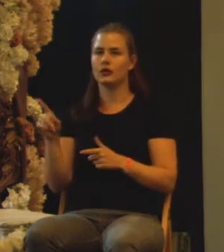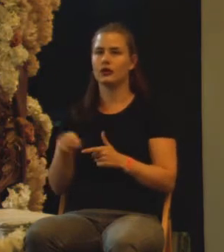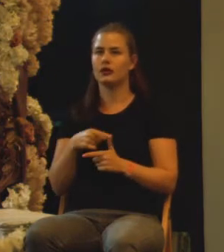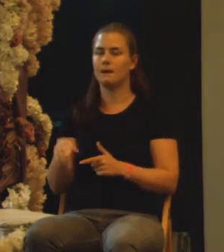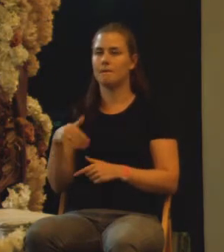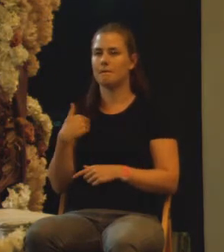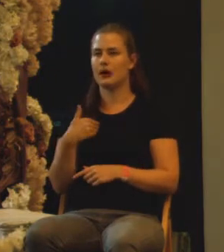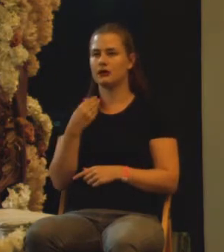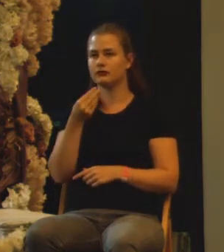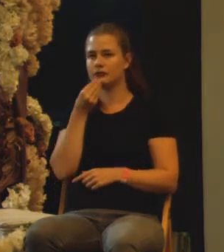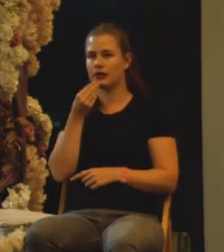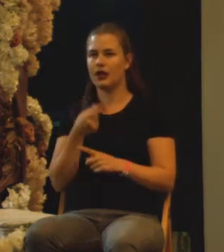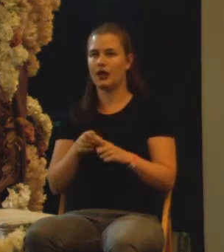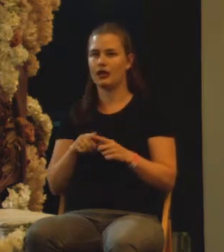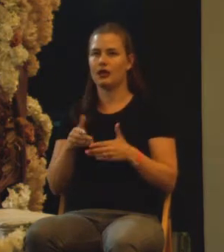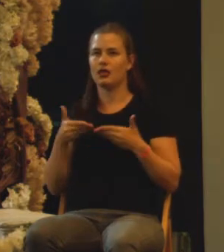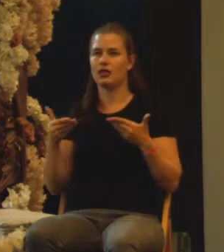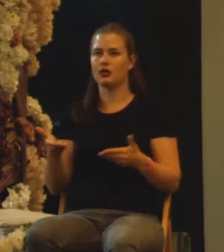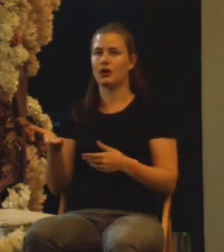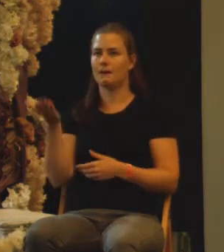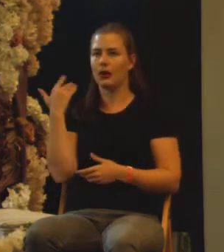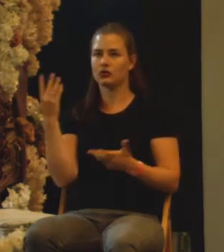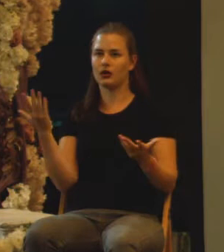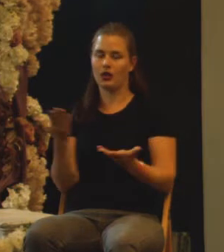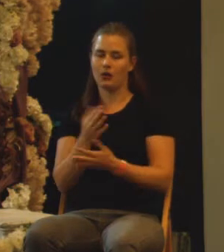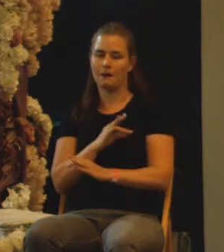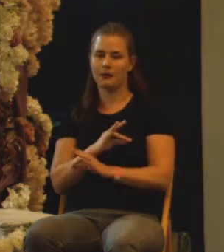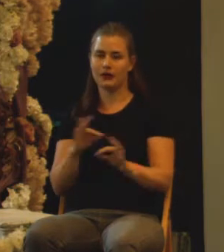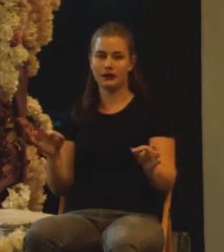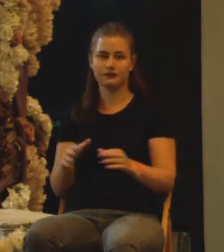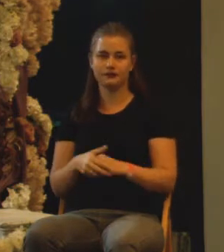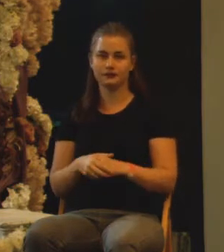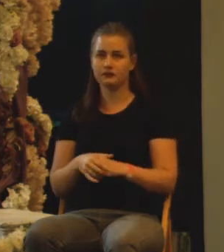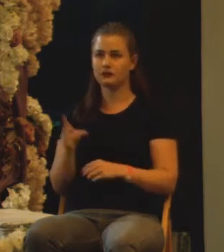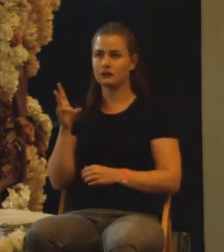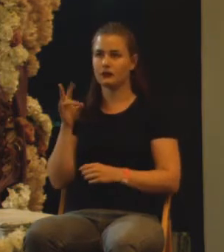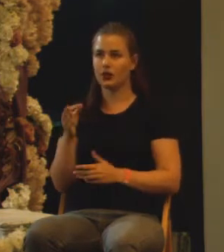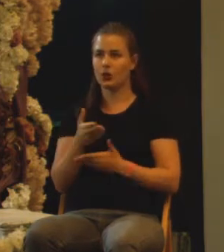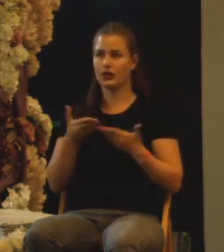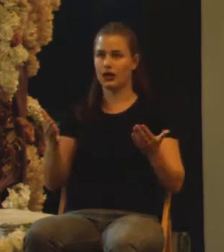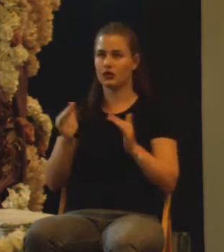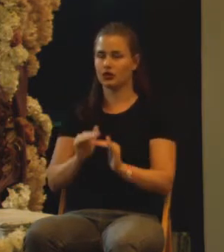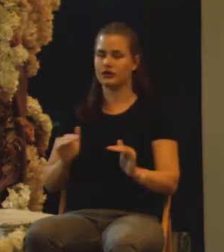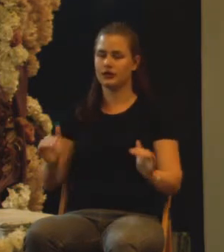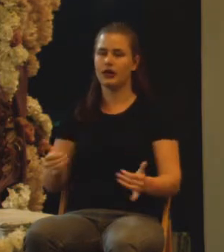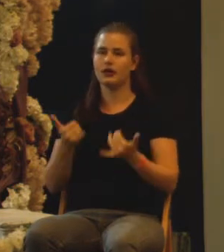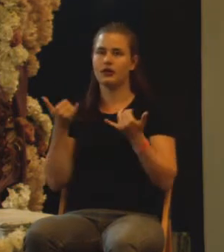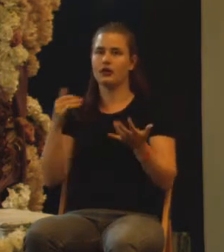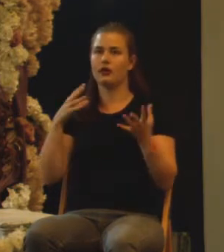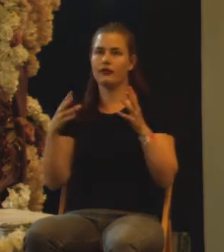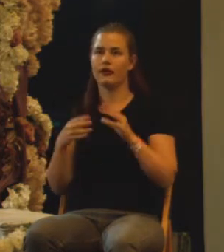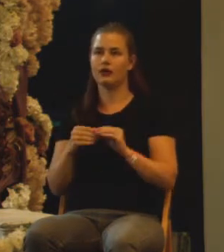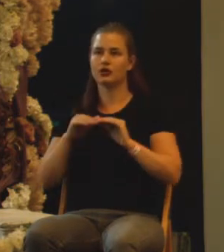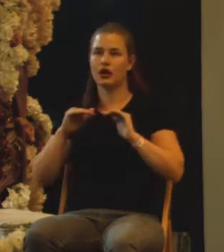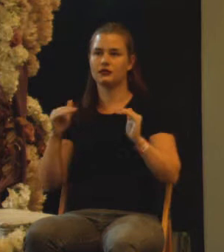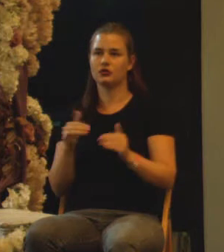питания. Но это наше прошлое, которое прекрасное. Но наши дети сегодня, в принципе,